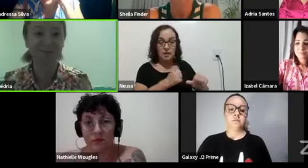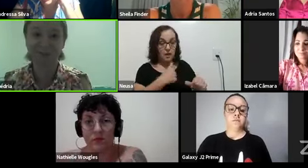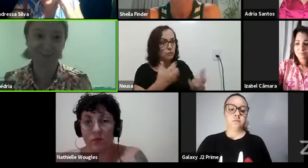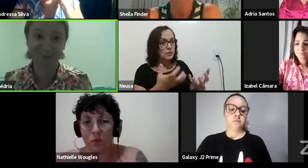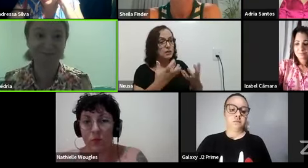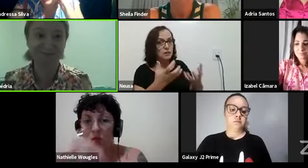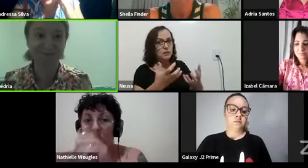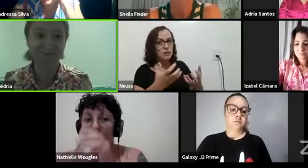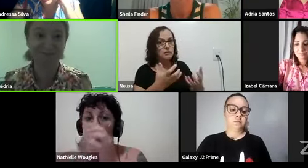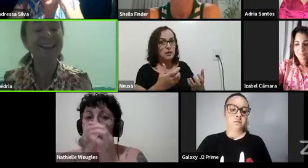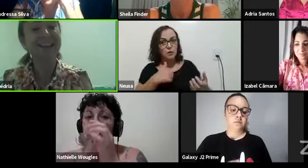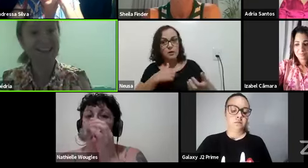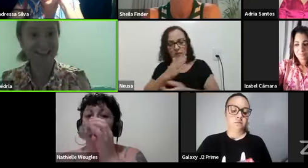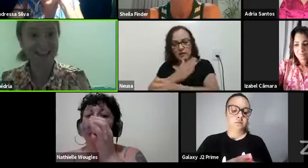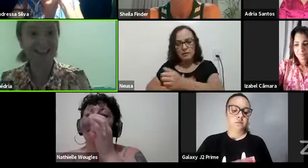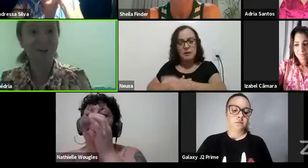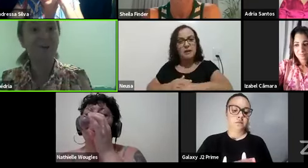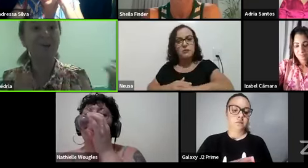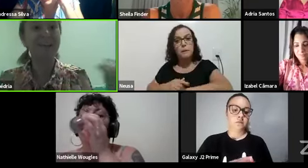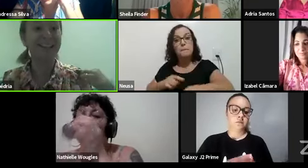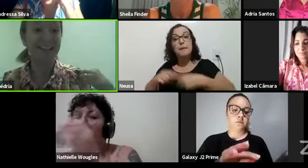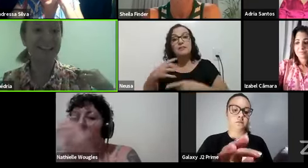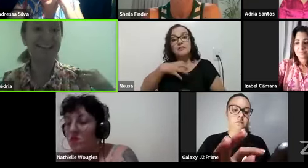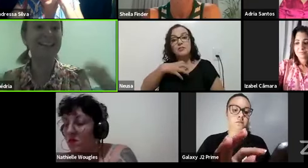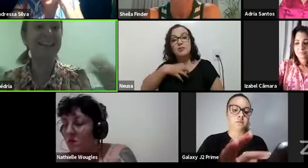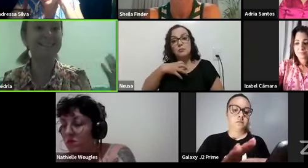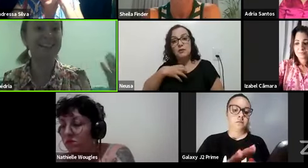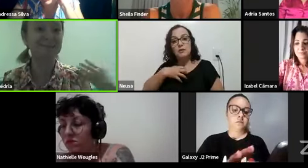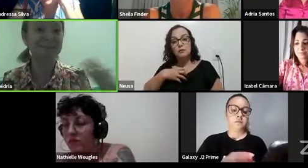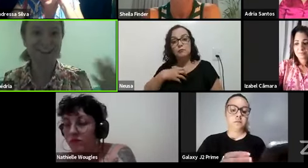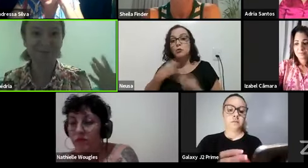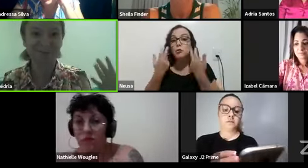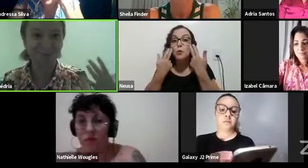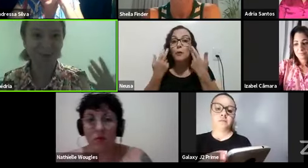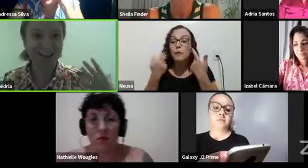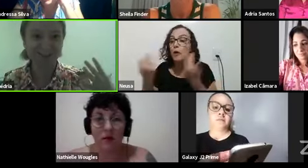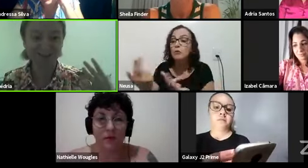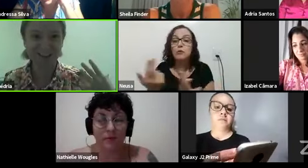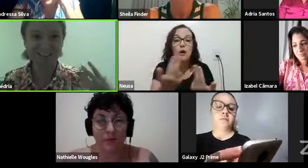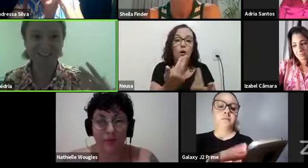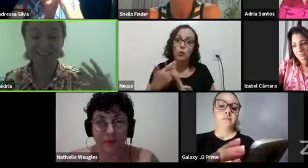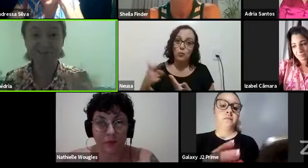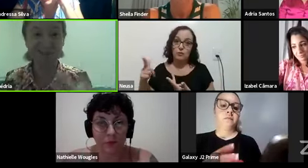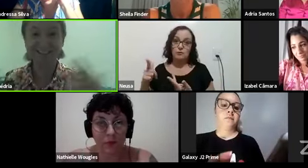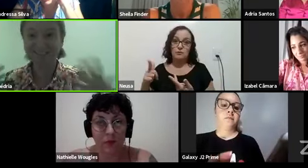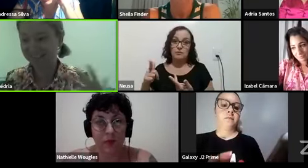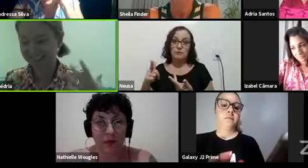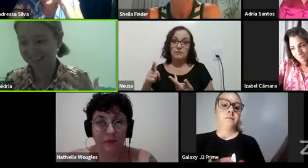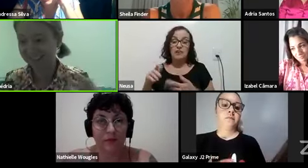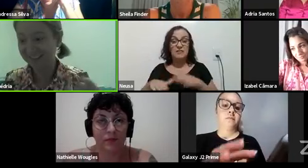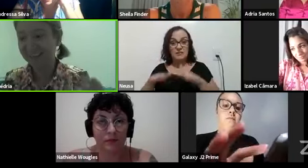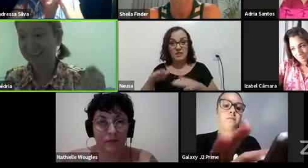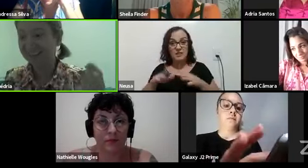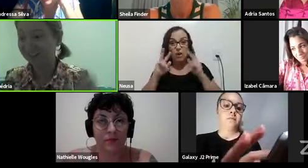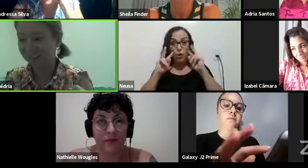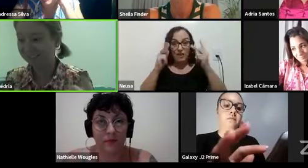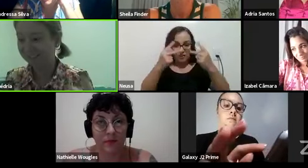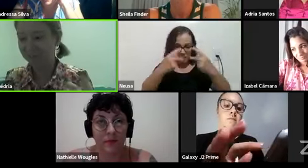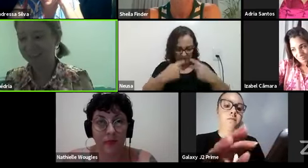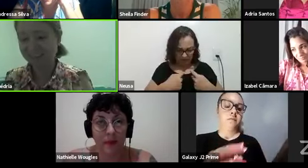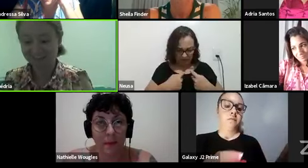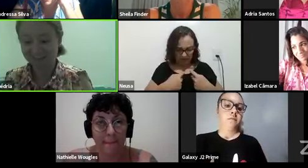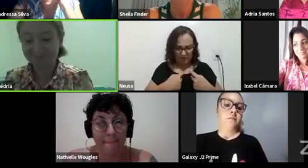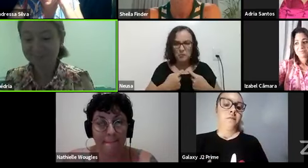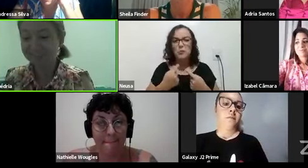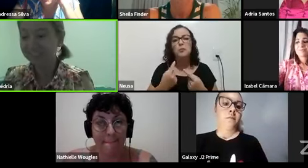de sofrimento quando a gente não sabe quem é, o que tem, e ninguém sabe direito como lidar com a gente, né? Tendo quase certeza que a